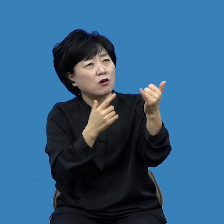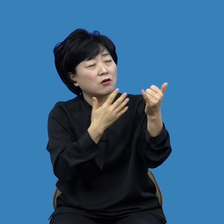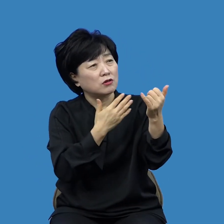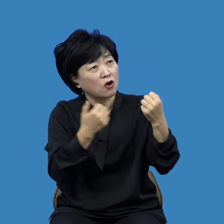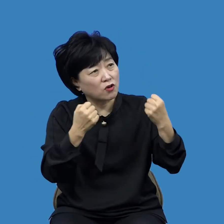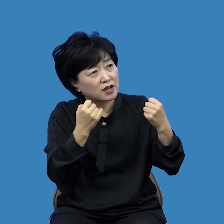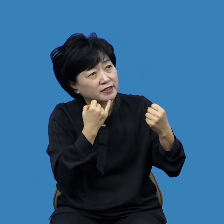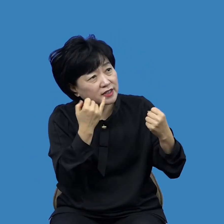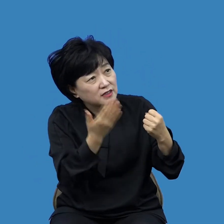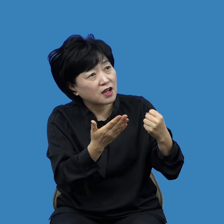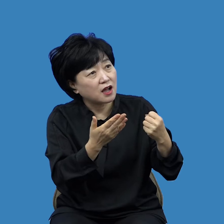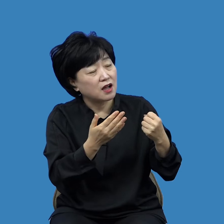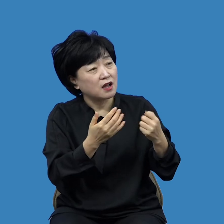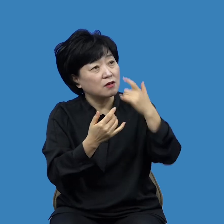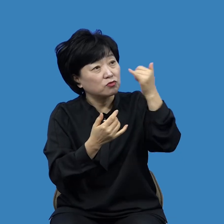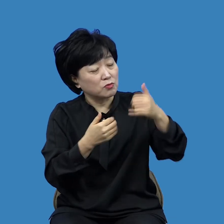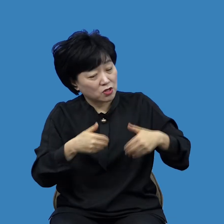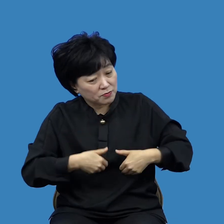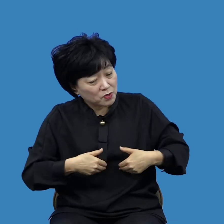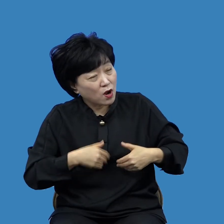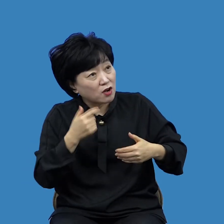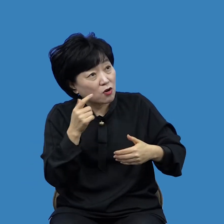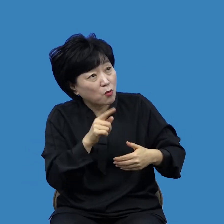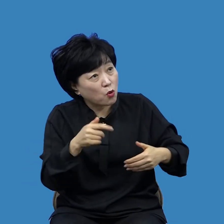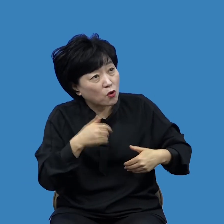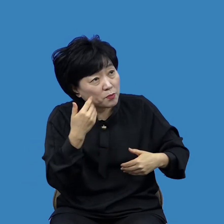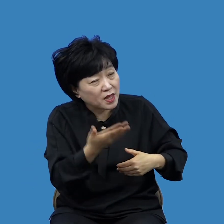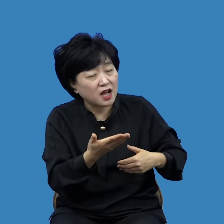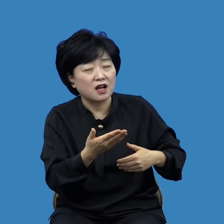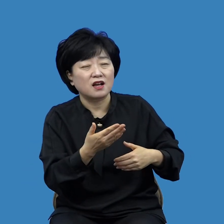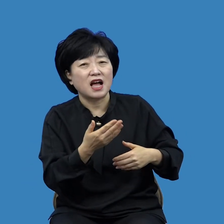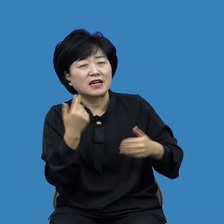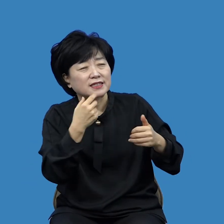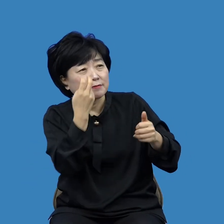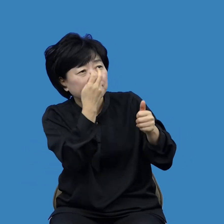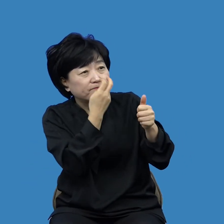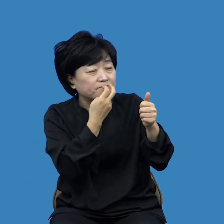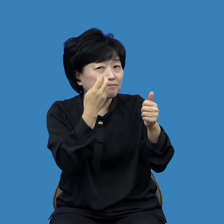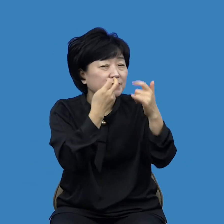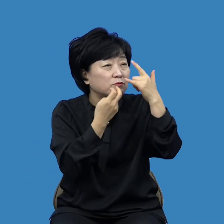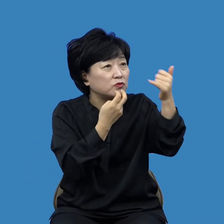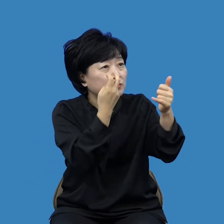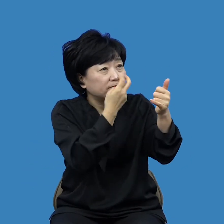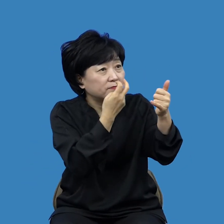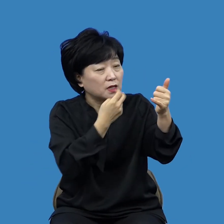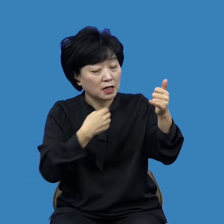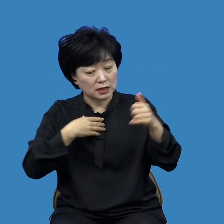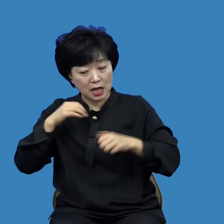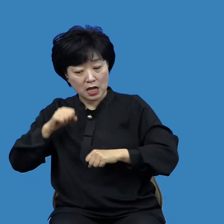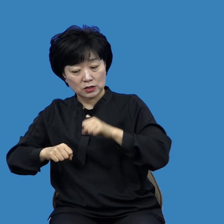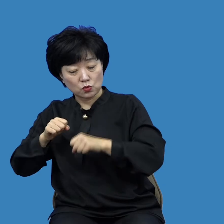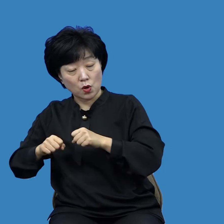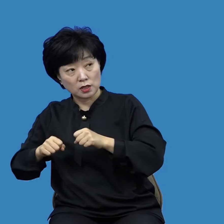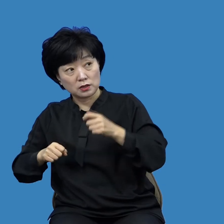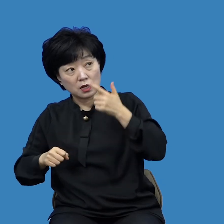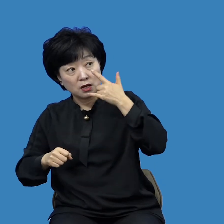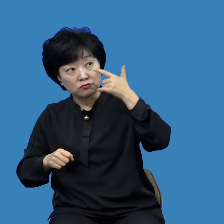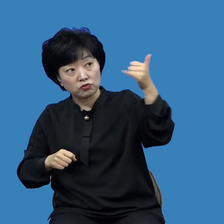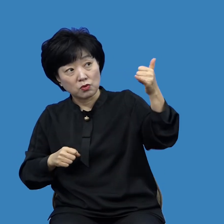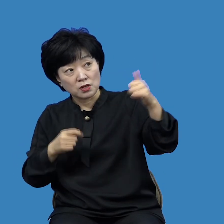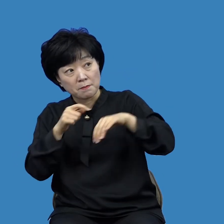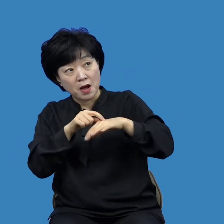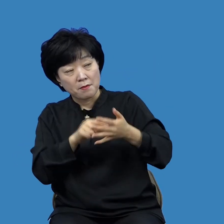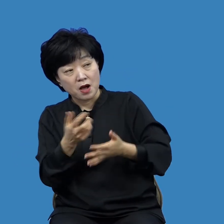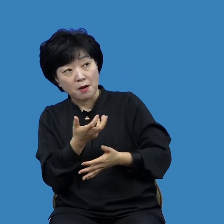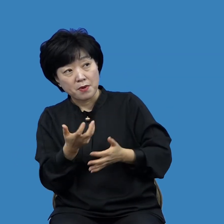거예요. 또 필요한 건 없으신가, 항상 생각하라는 거예요. 또 이 행동을 하면 부모님께 누가 되지 않을까, 계속 머릿속에 부모님에